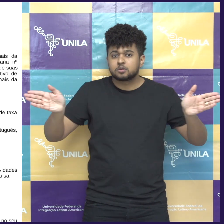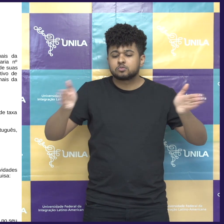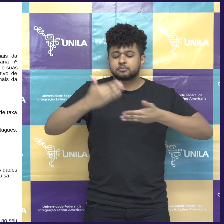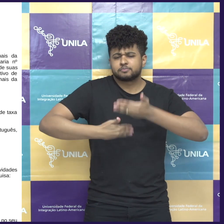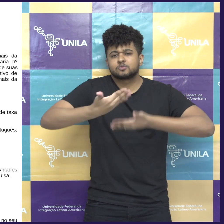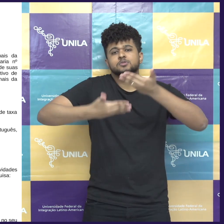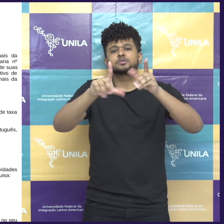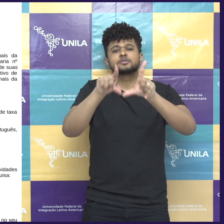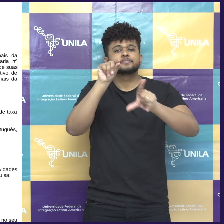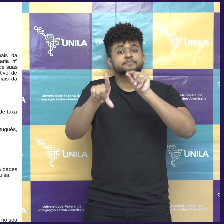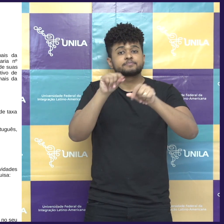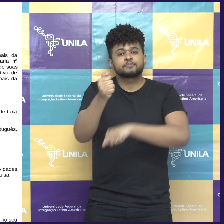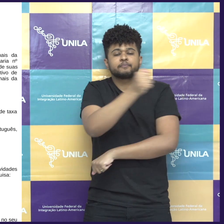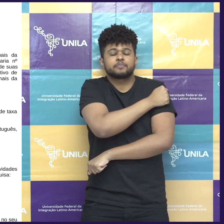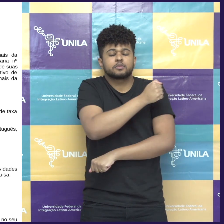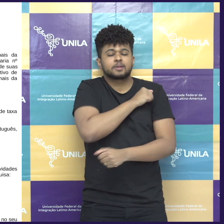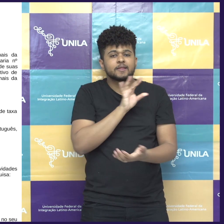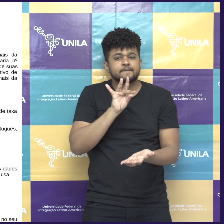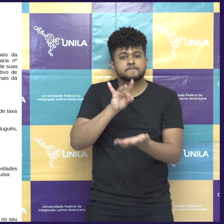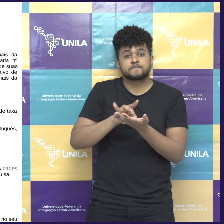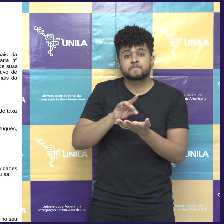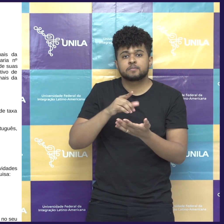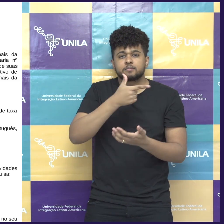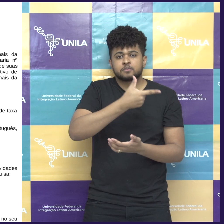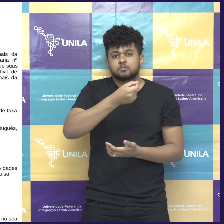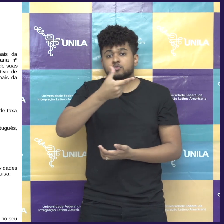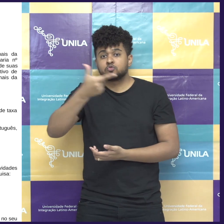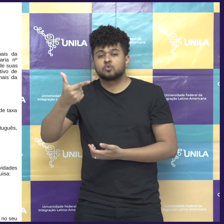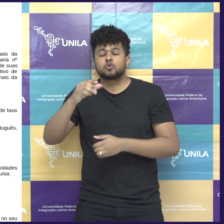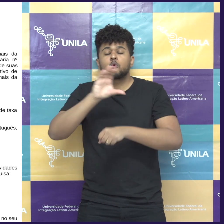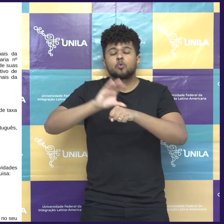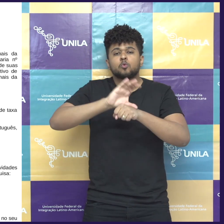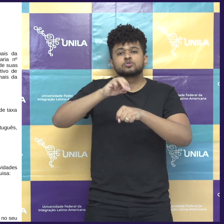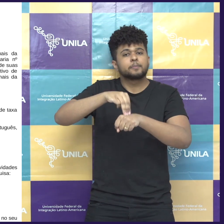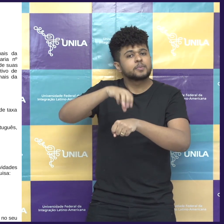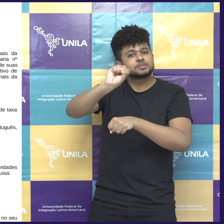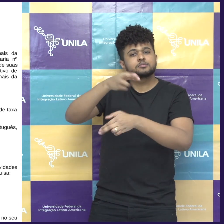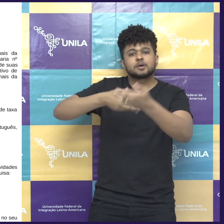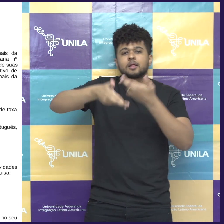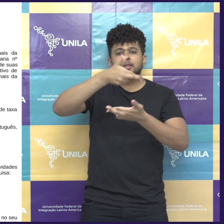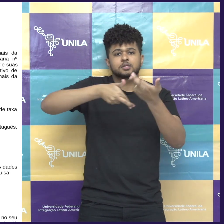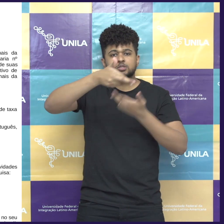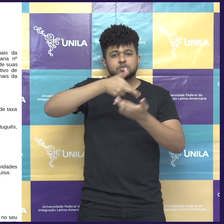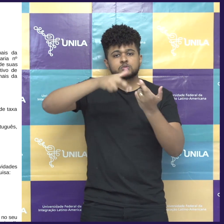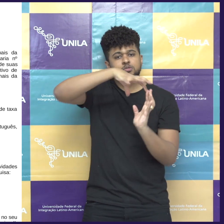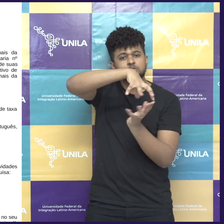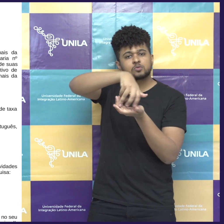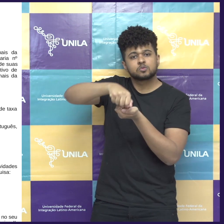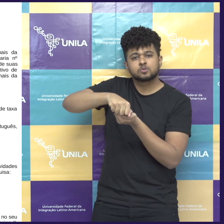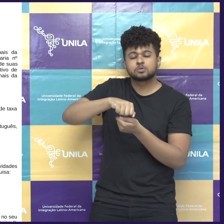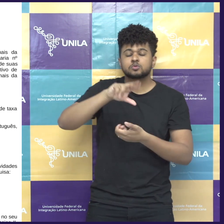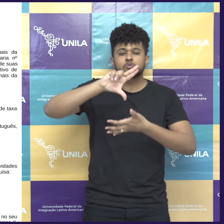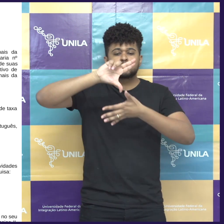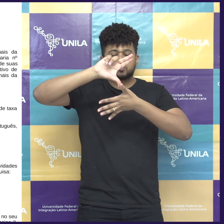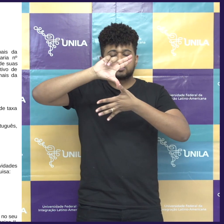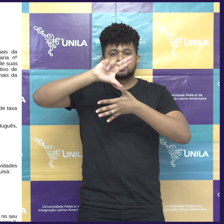processo seletivo de discentes regulares 2022 para o curso de mestrado em Relações Internacionais da Universidade Federal da